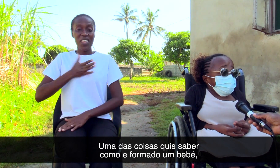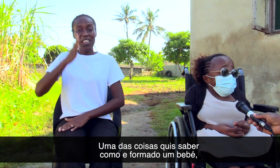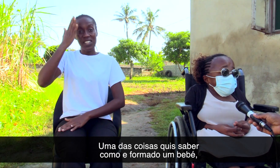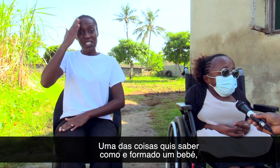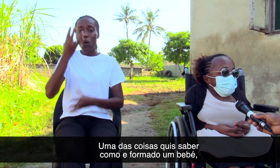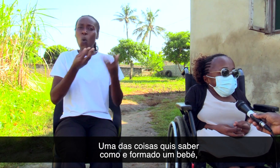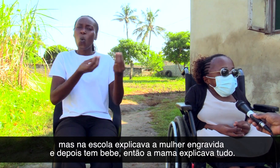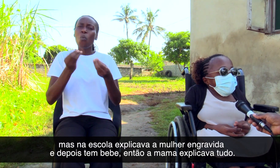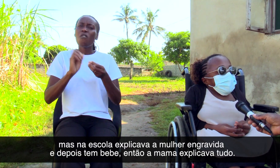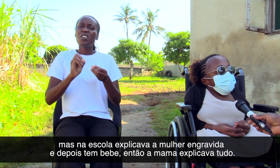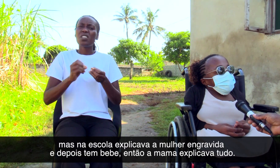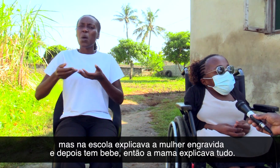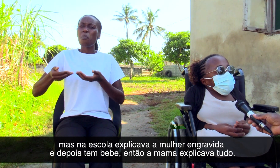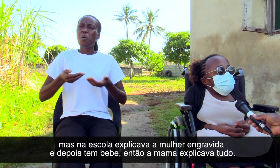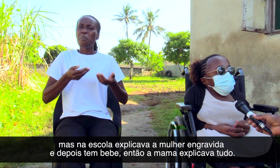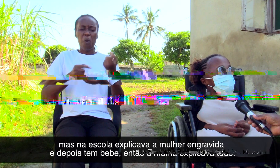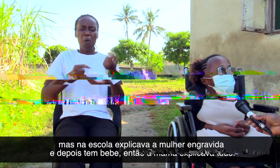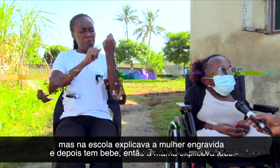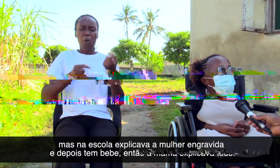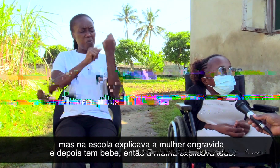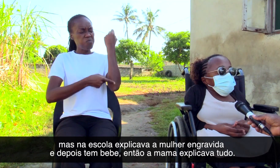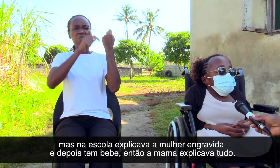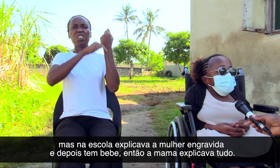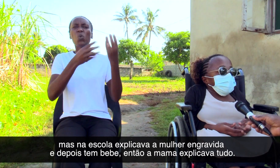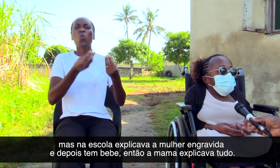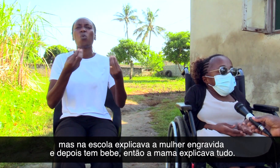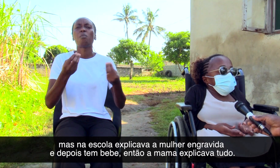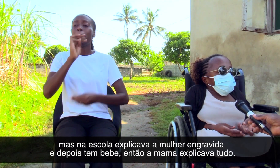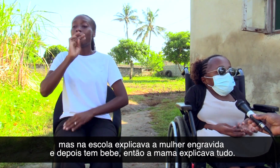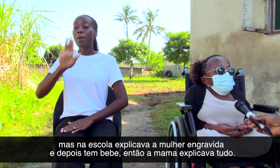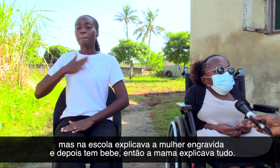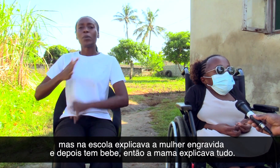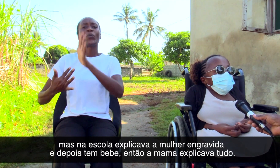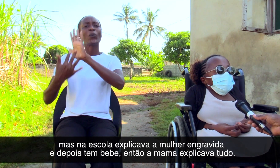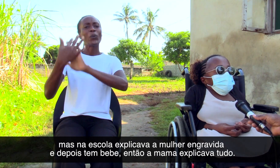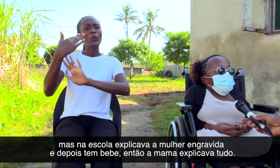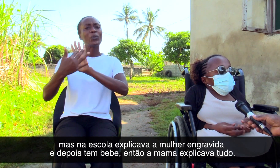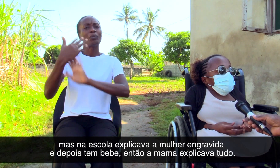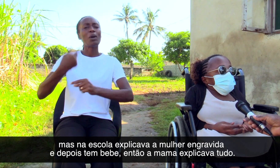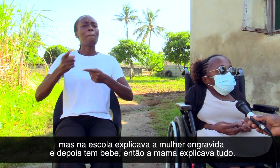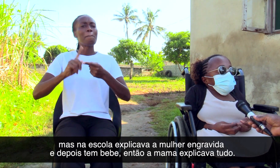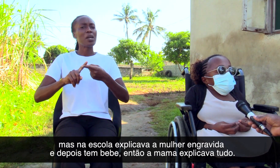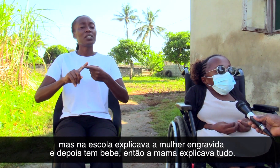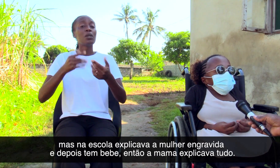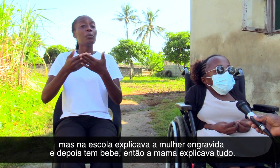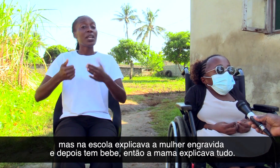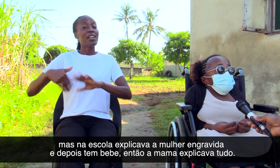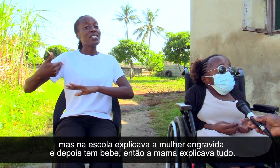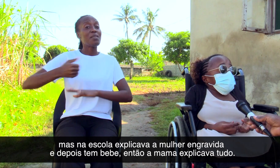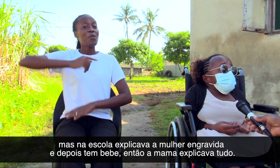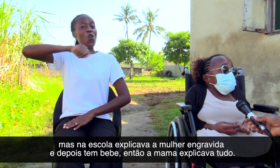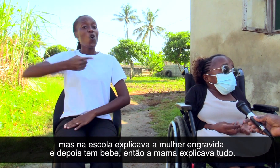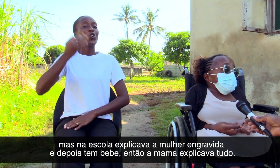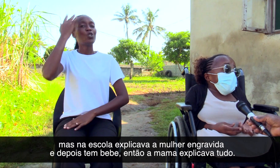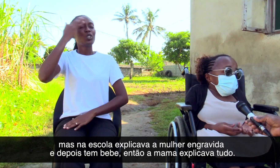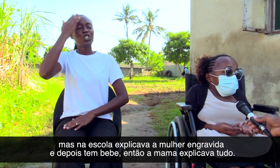formado um bebê, não é? E ela foi explicando mais, porque nós sempre colocamos em mente que o bebê